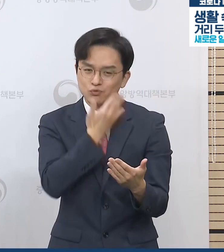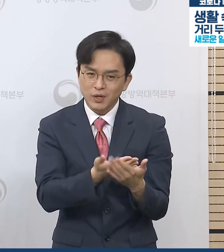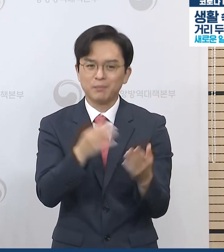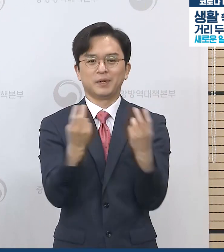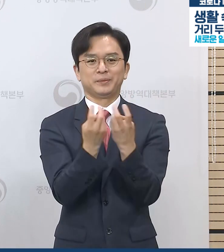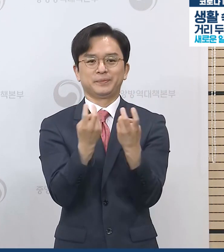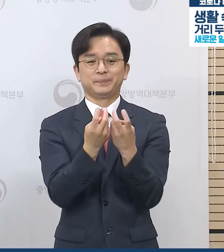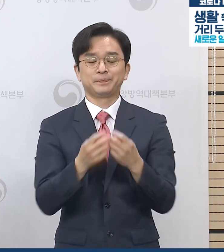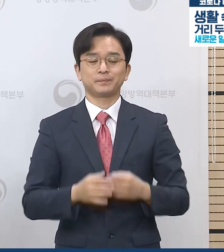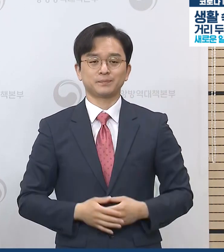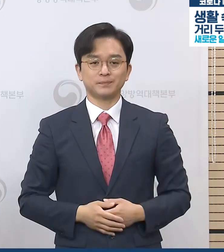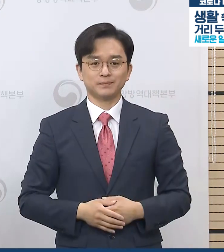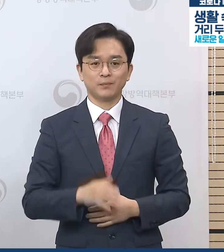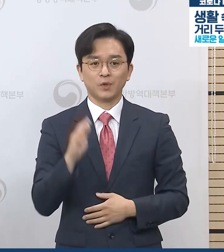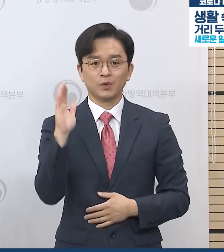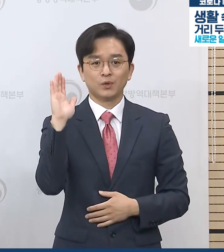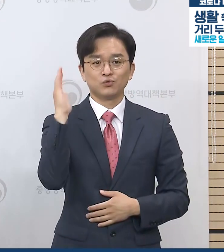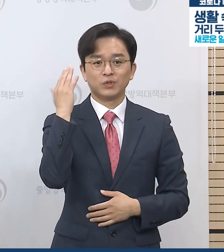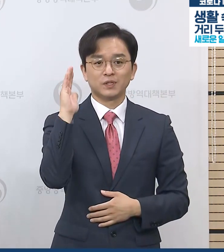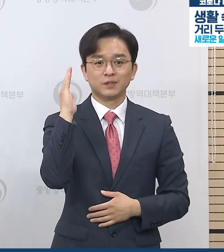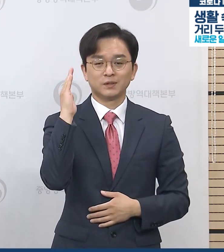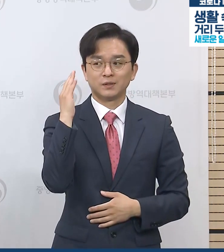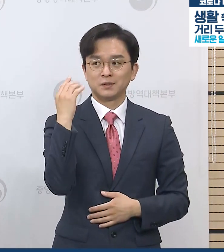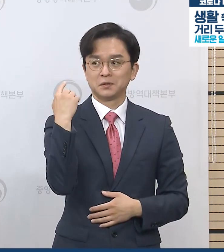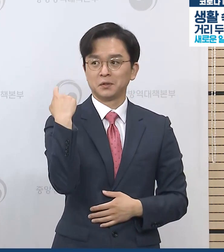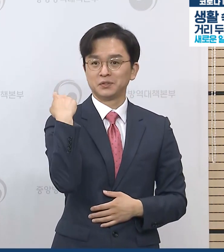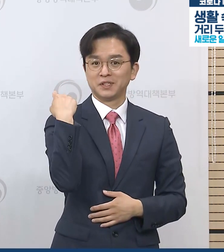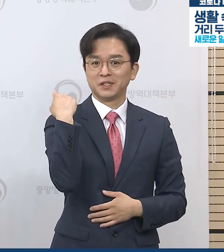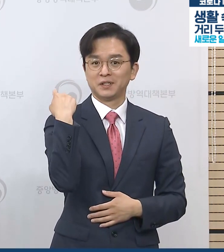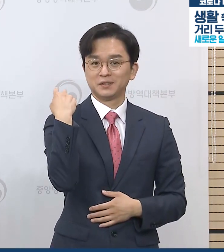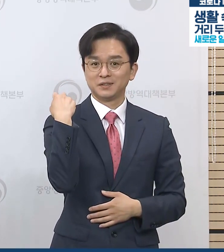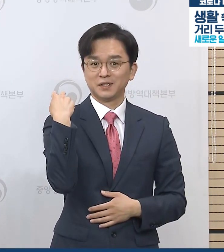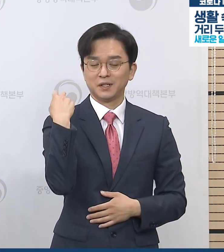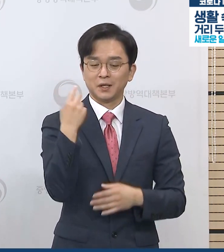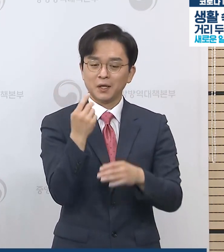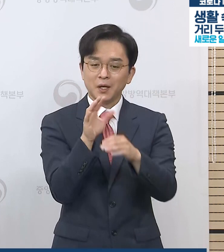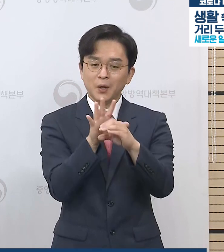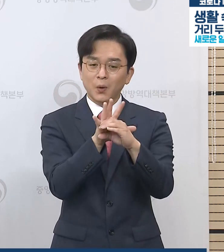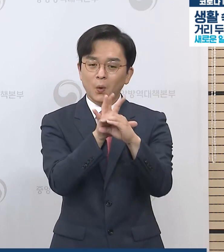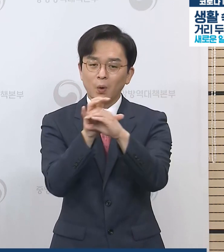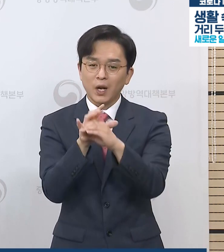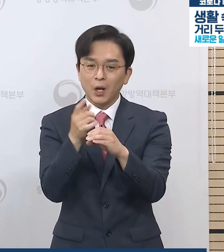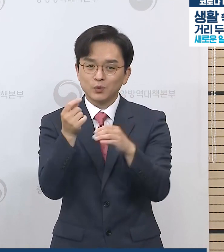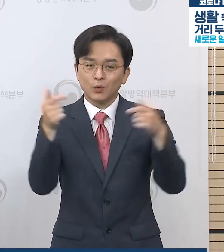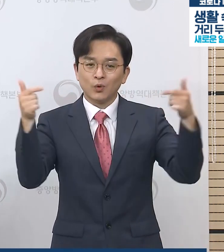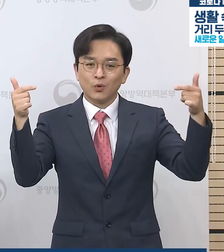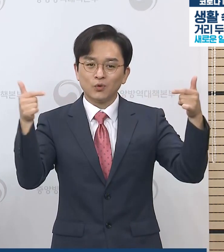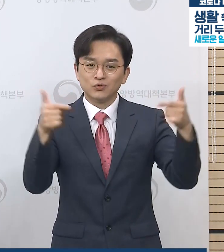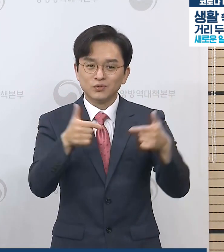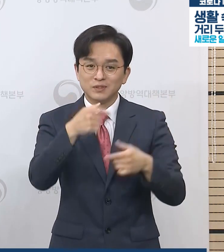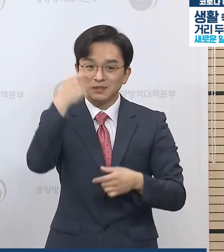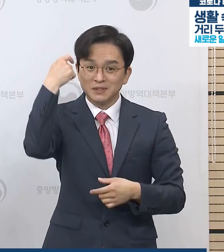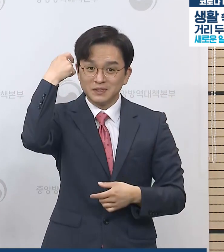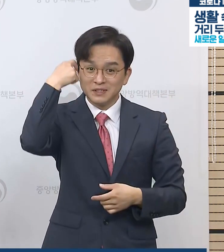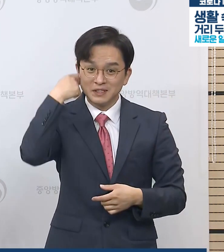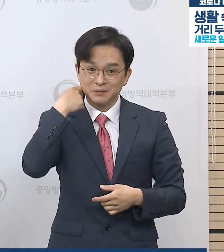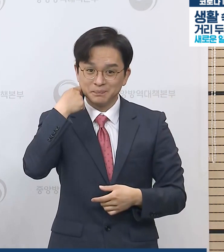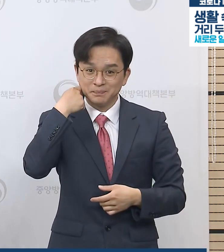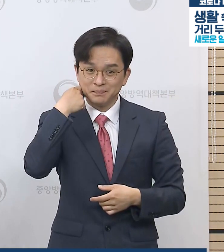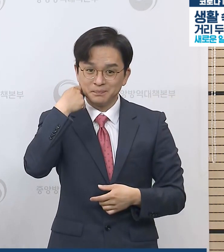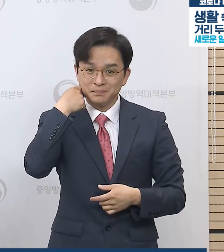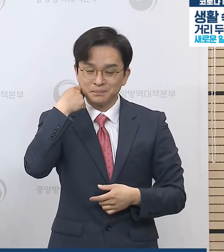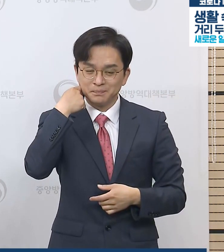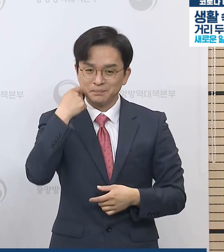하루 이틀 지역사회 환자 발생이 감소한 것처럼 보입니다. 그러나 며칠간의 감소세